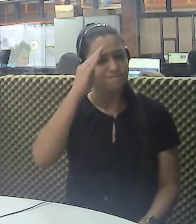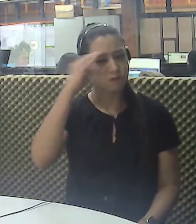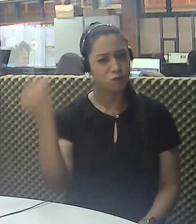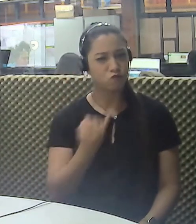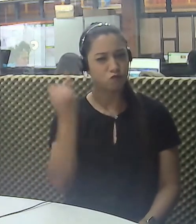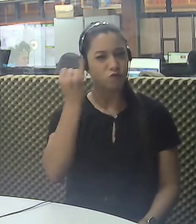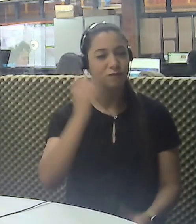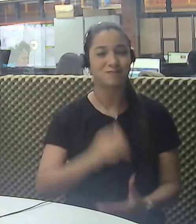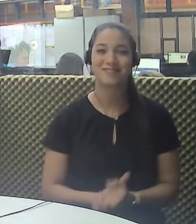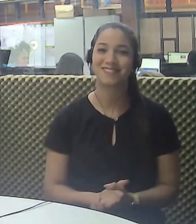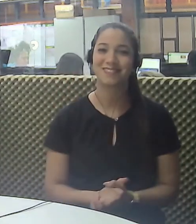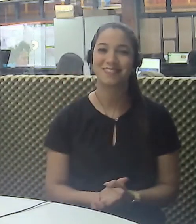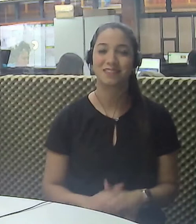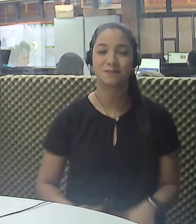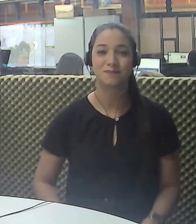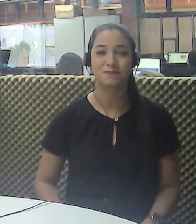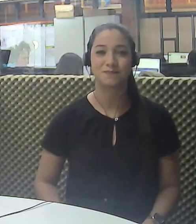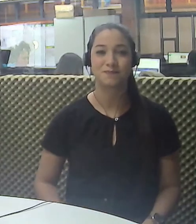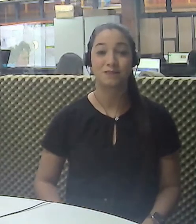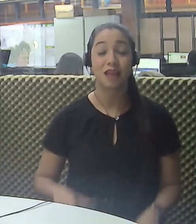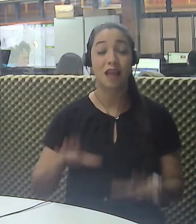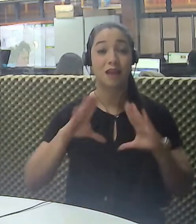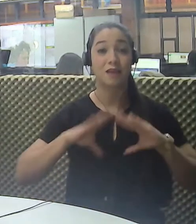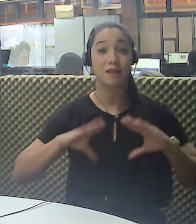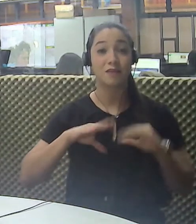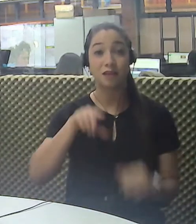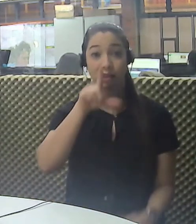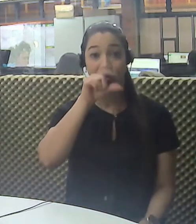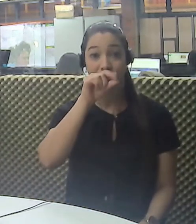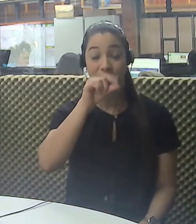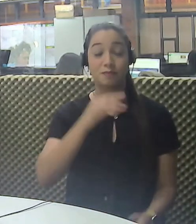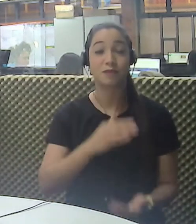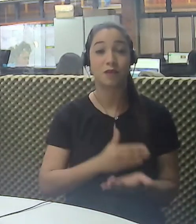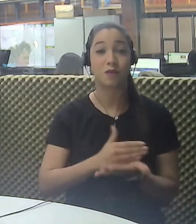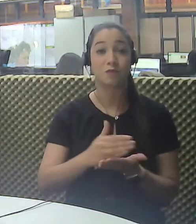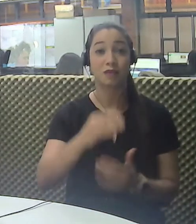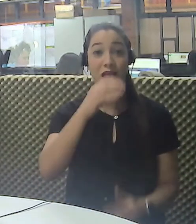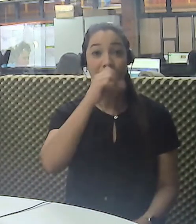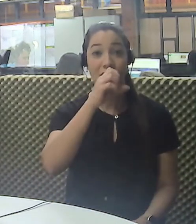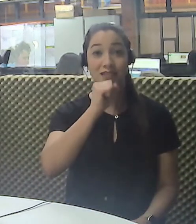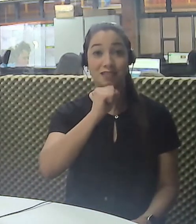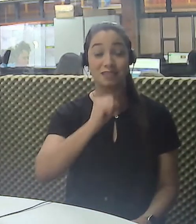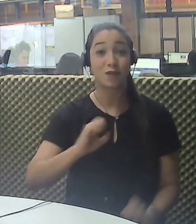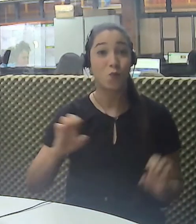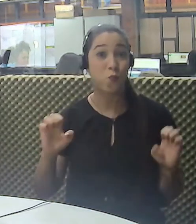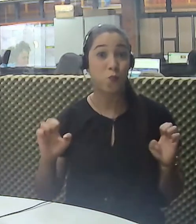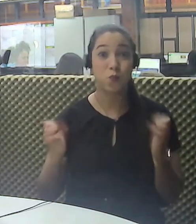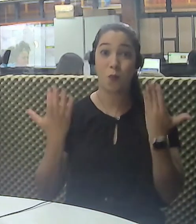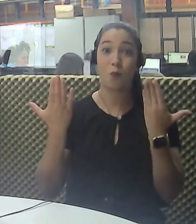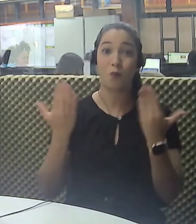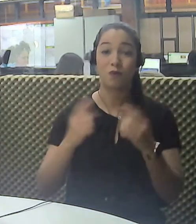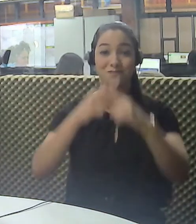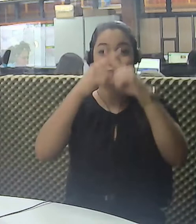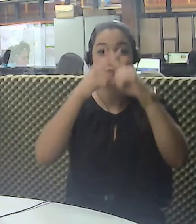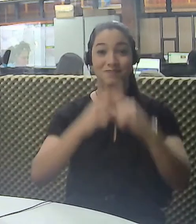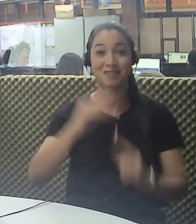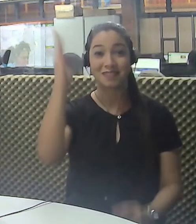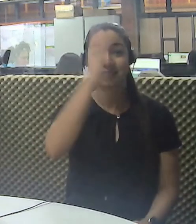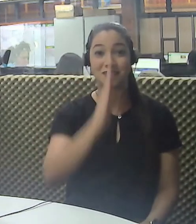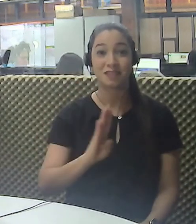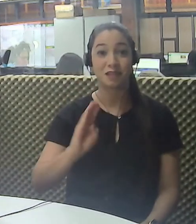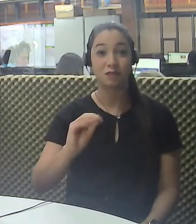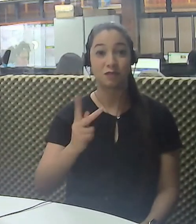importante. A Arena Sabiazinho recebe, a partir do próximo sábado, mais um grande evento, o Campeonato Brasileiro de